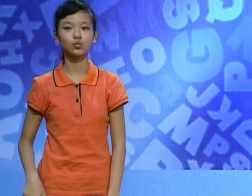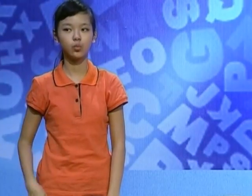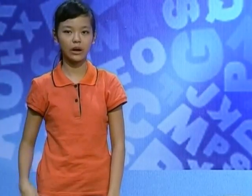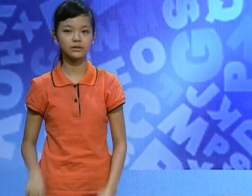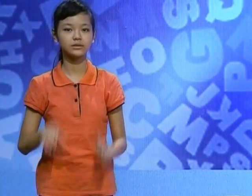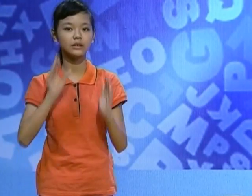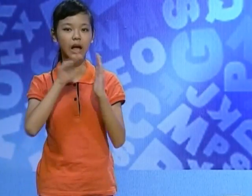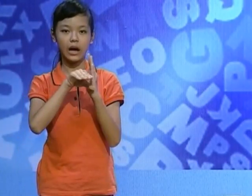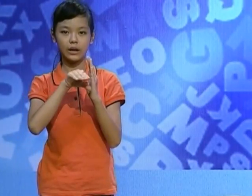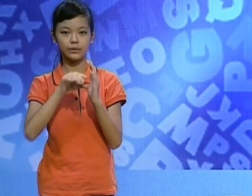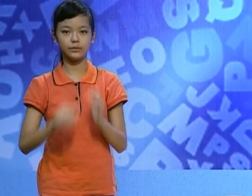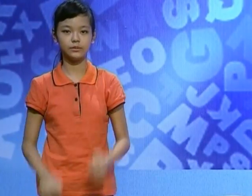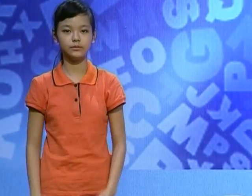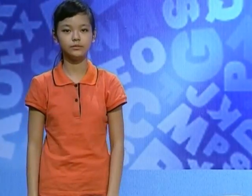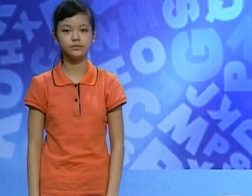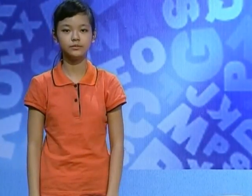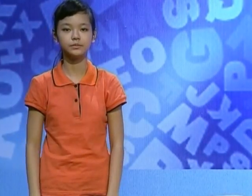Bạn đang thực hành ký hiệu cất quần áo đấy các em ạ.